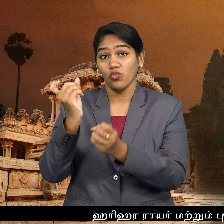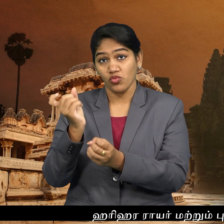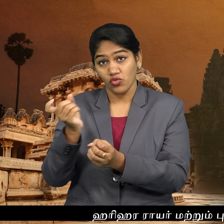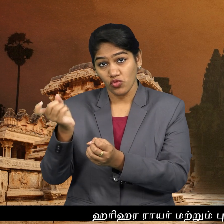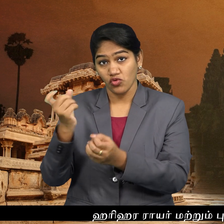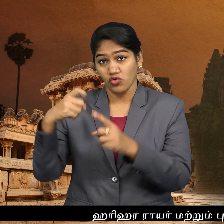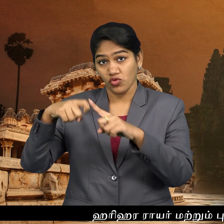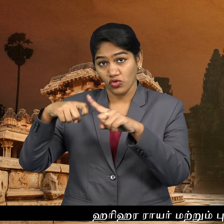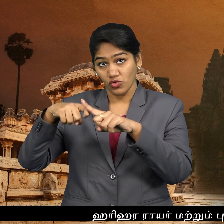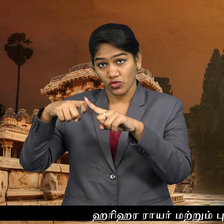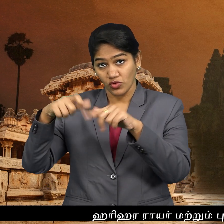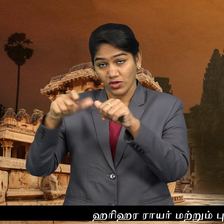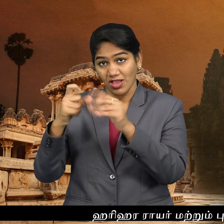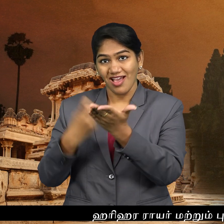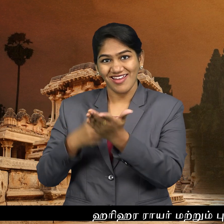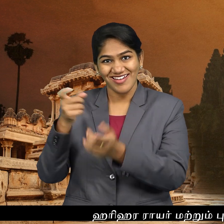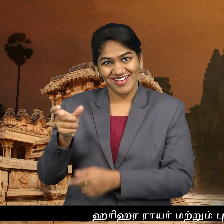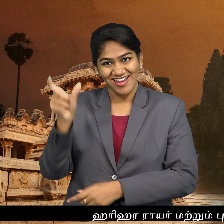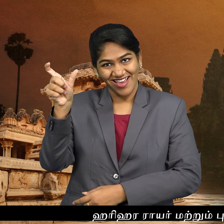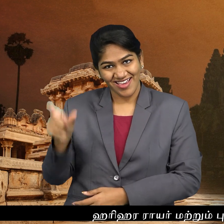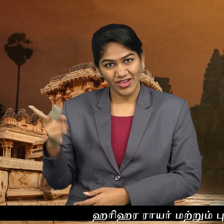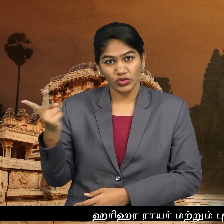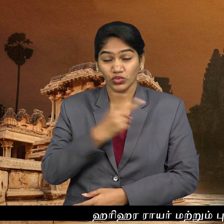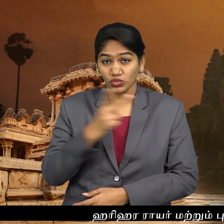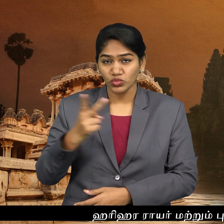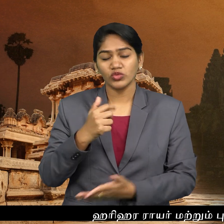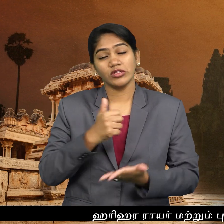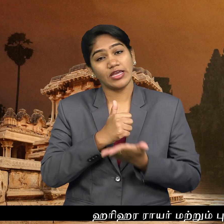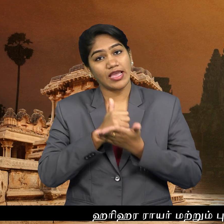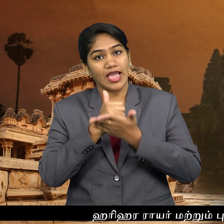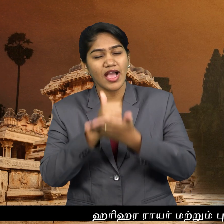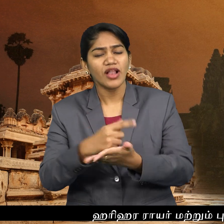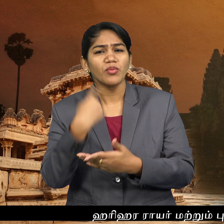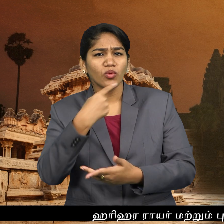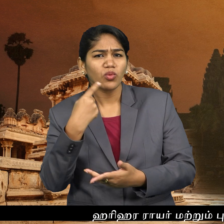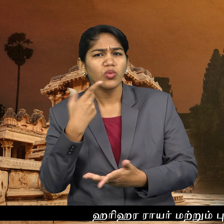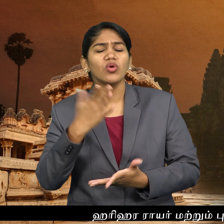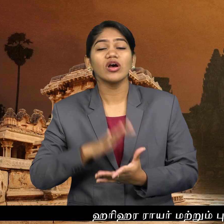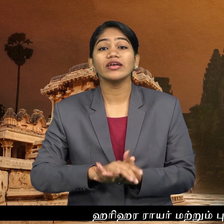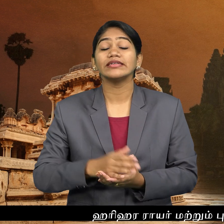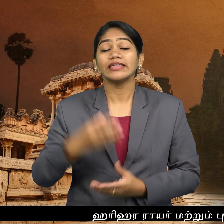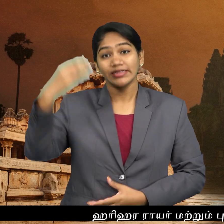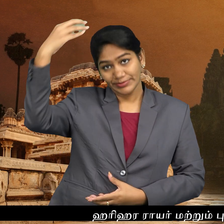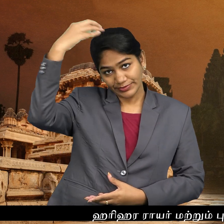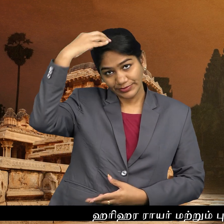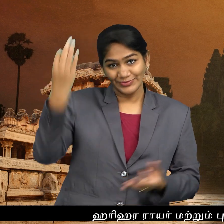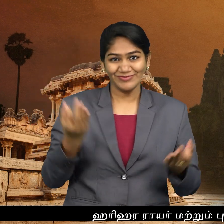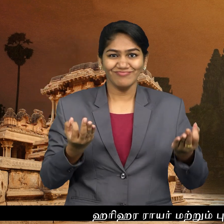ஹரிஹர ராயர் மற்றும் புக்கா ராயரால் நிறுவப்பட்டது.